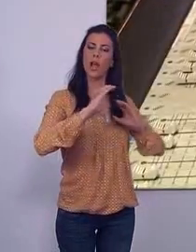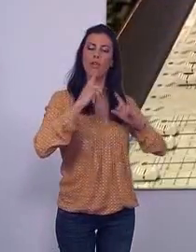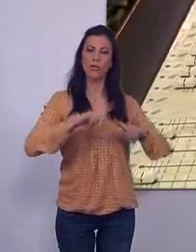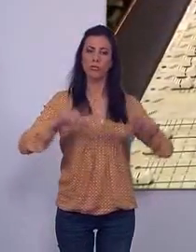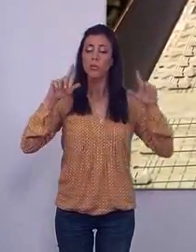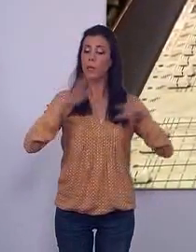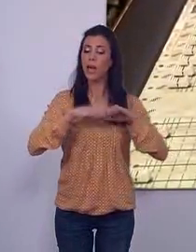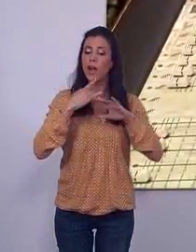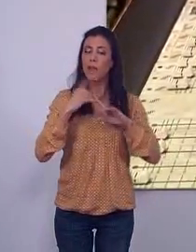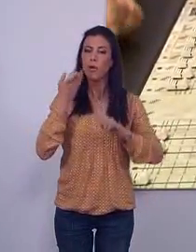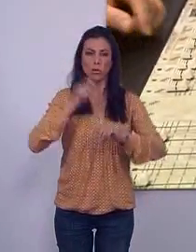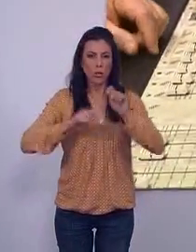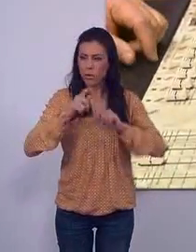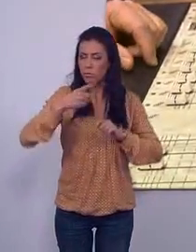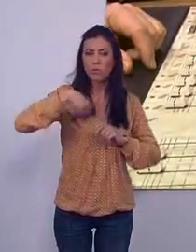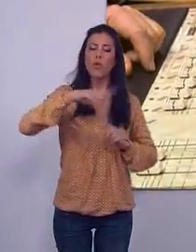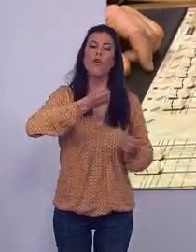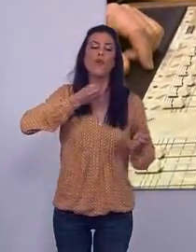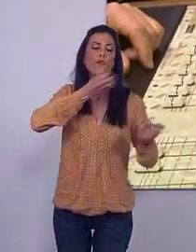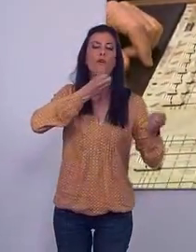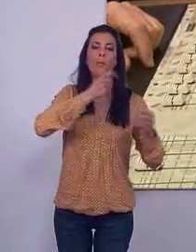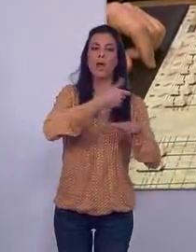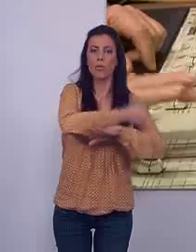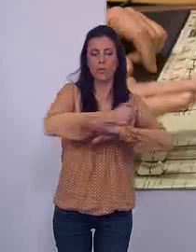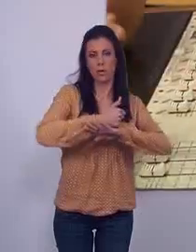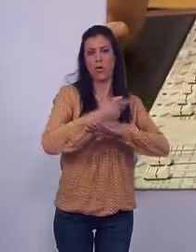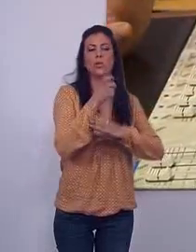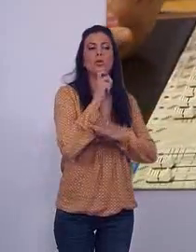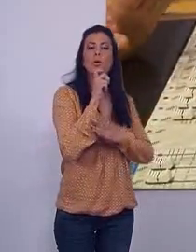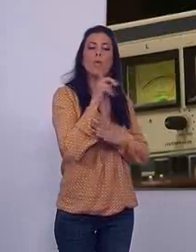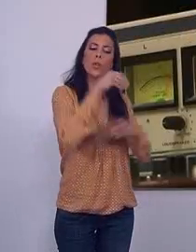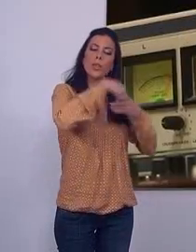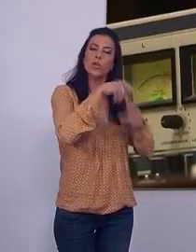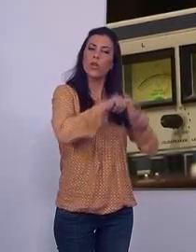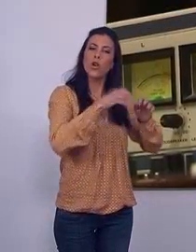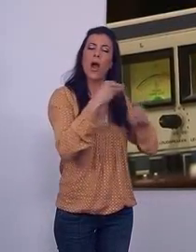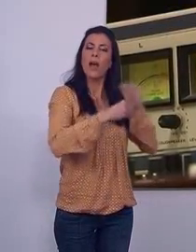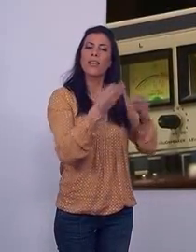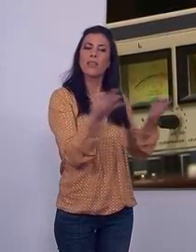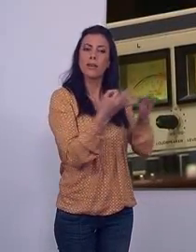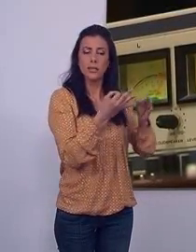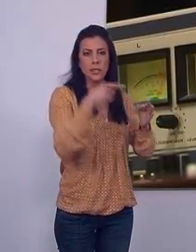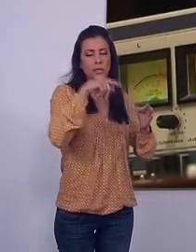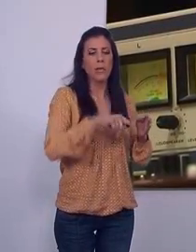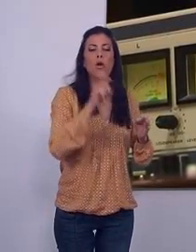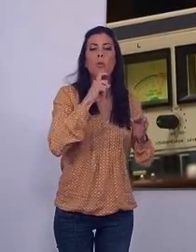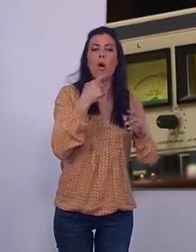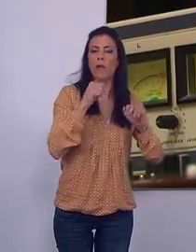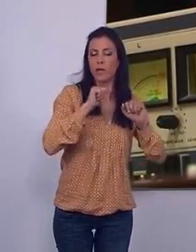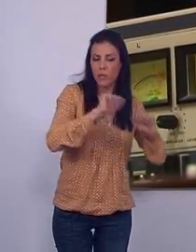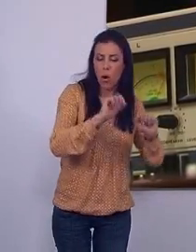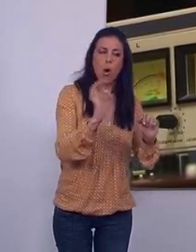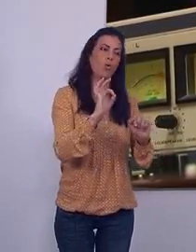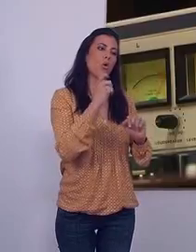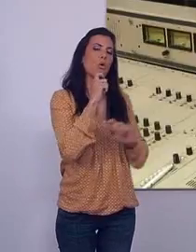donde las entidades sociales motrileñas informe a los ciudadanos sobre el trabajo que vienen llevando a cabo y brinden pautas